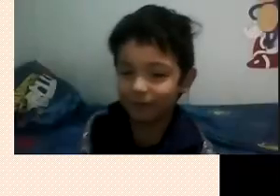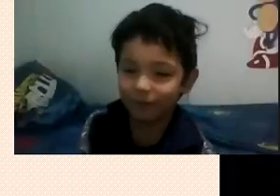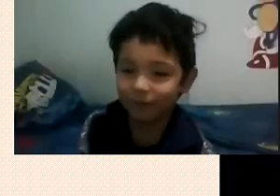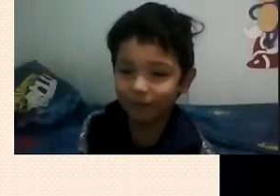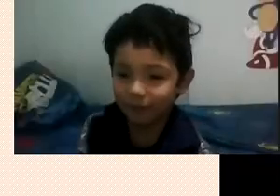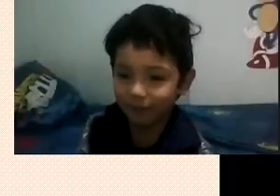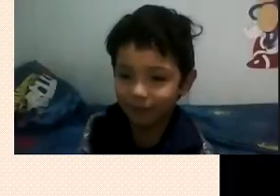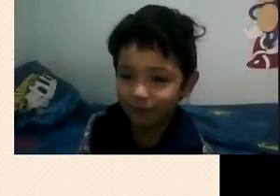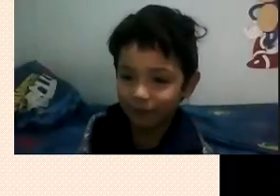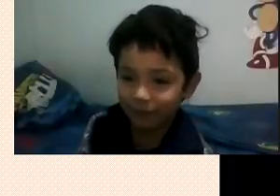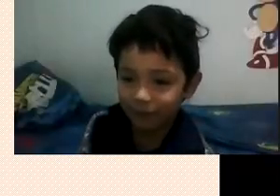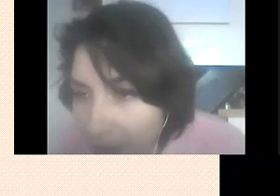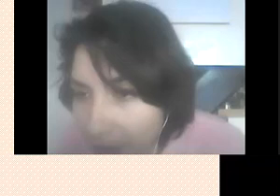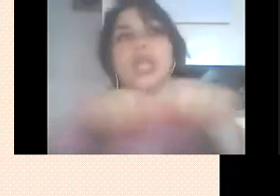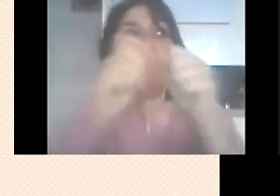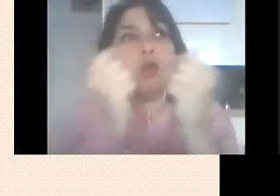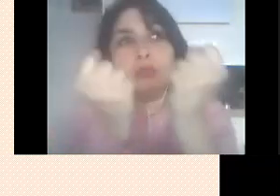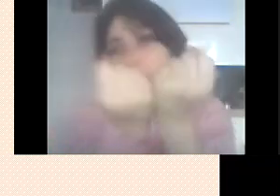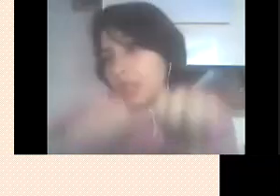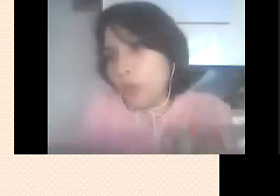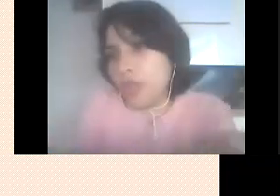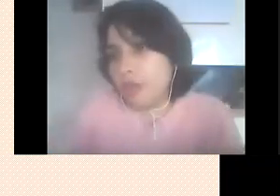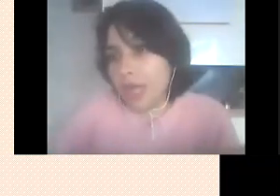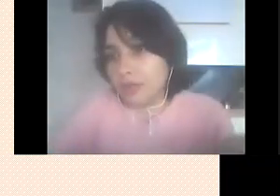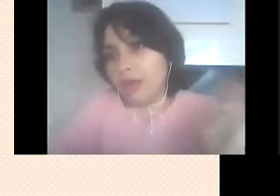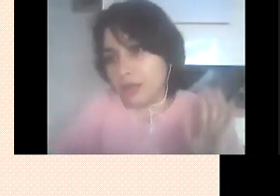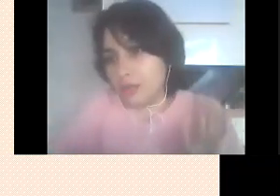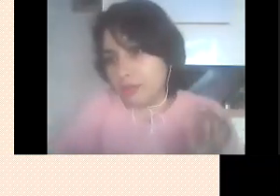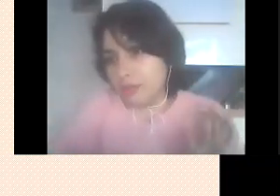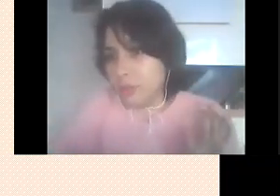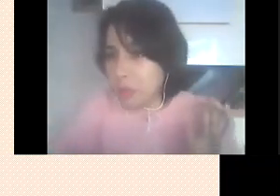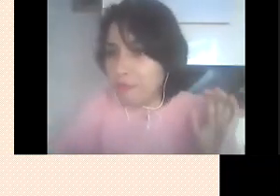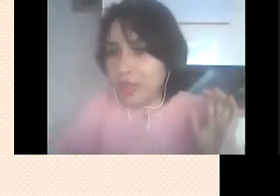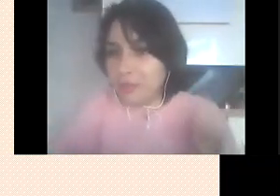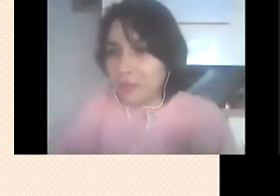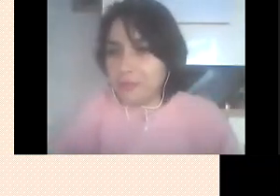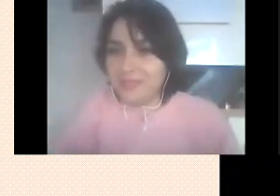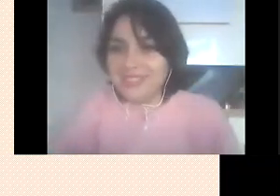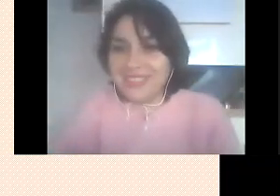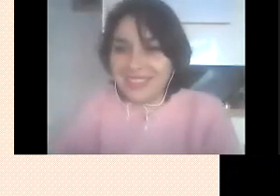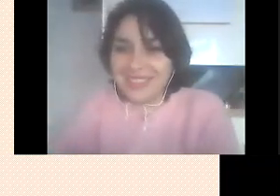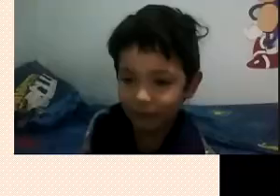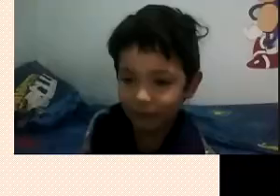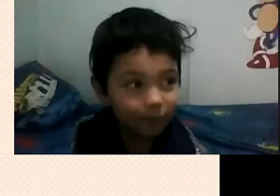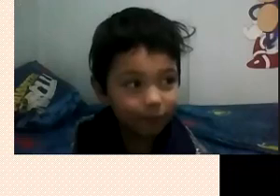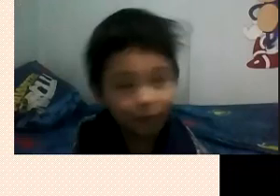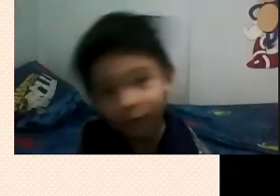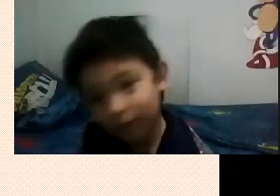Ah, el hielo ya, sí. Por ejemplo, no se puede doblar, tienes razón. Perfecto.